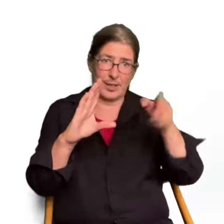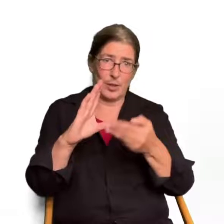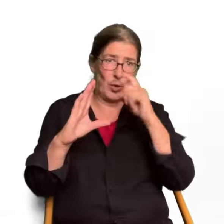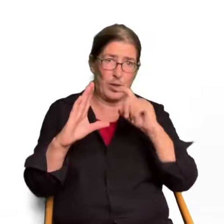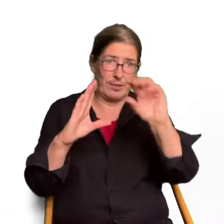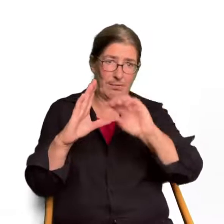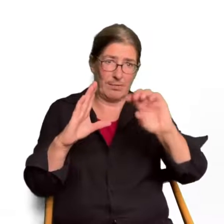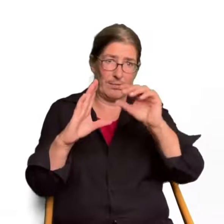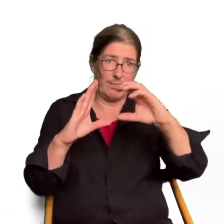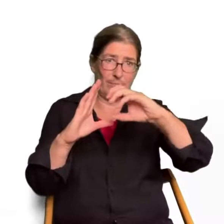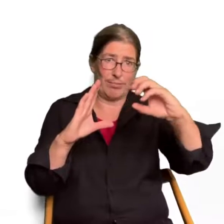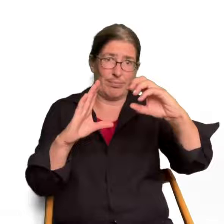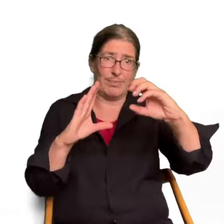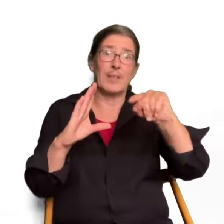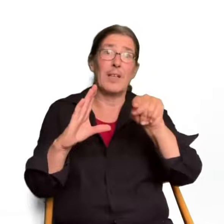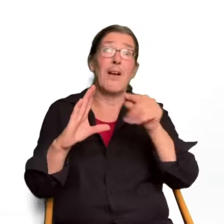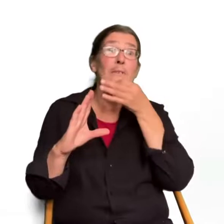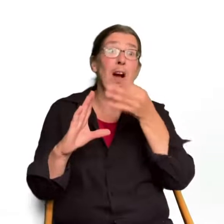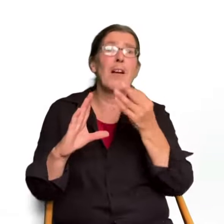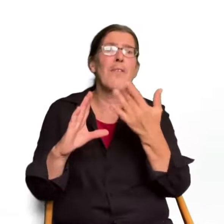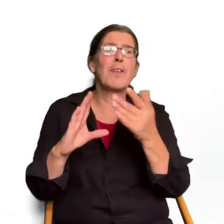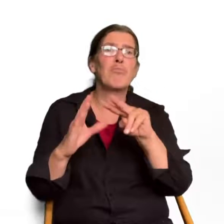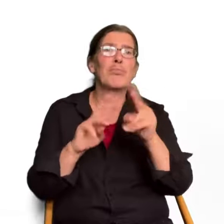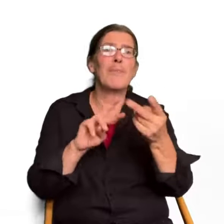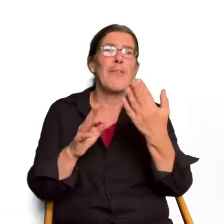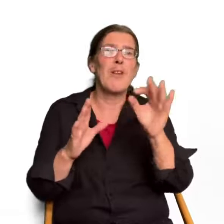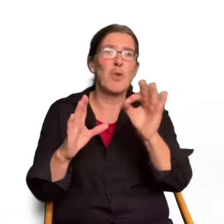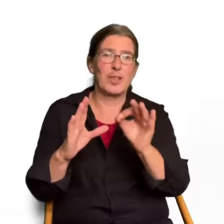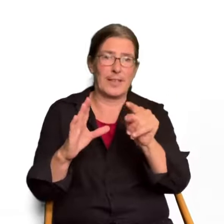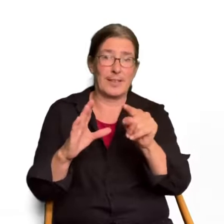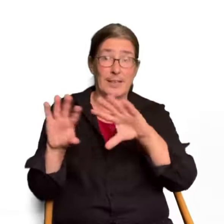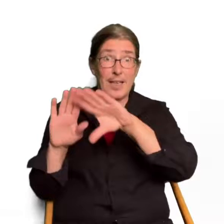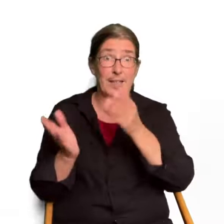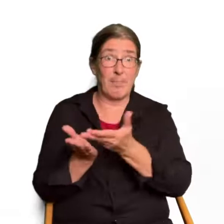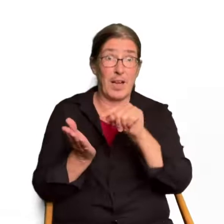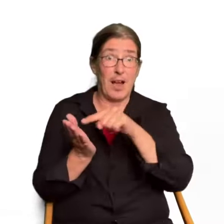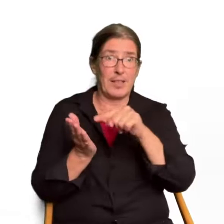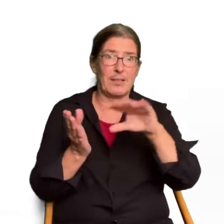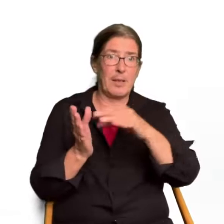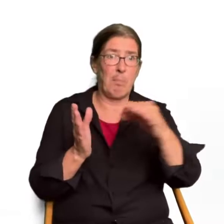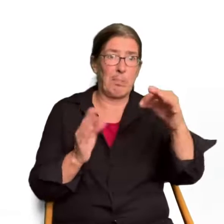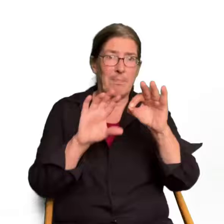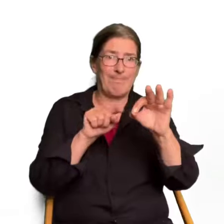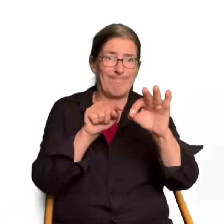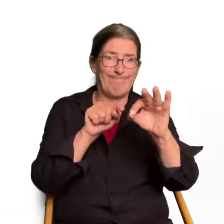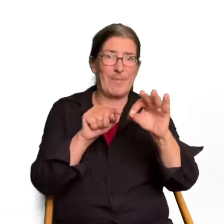Kreis der grün markierte Teil von dem Kreis und da ist die Frage wie viel Prozent sind das von dem gesamten Kreis